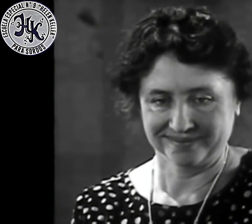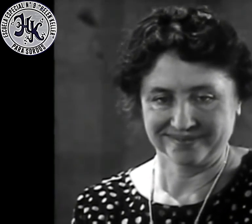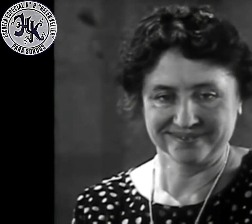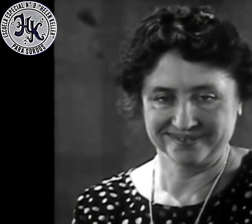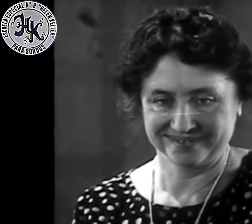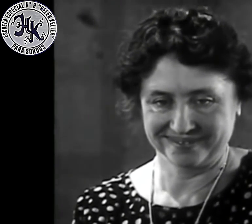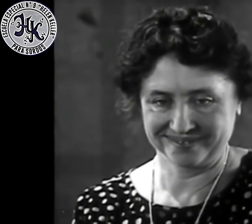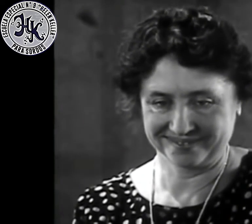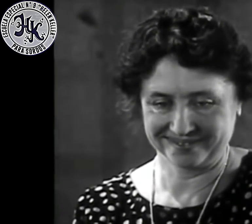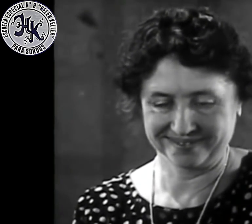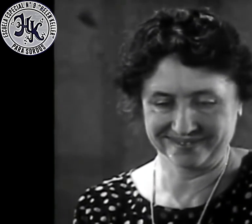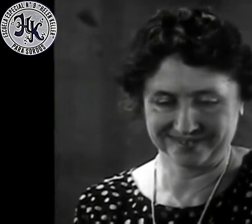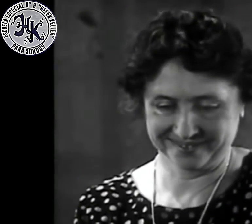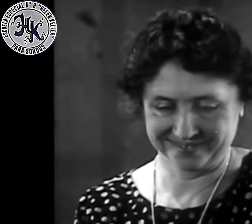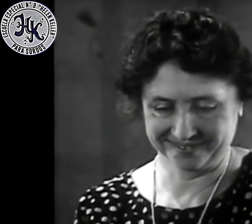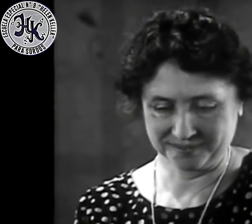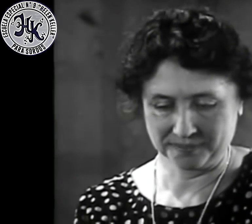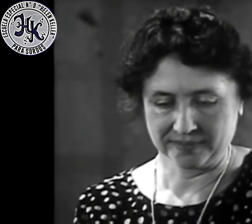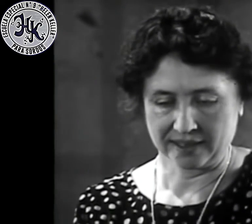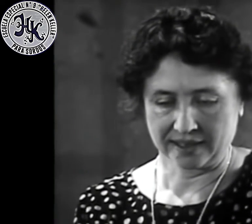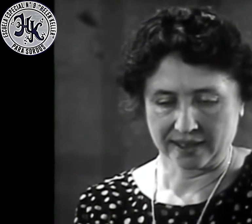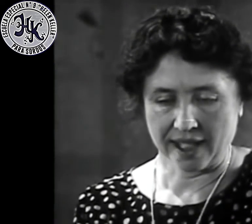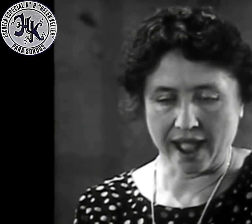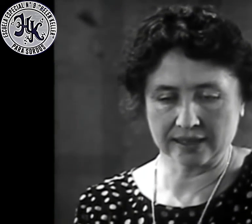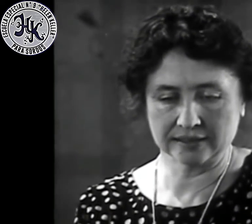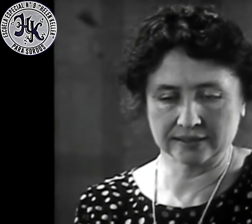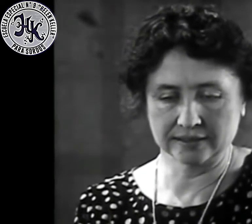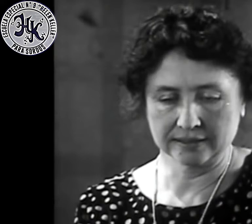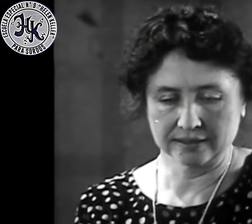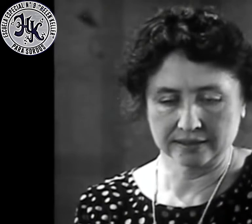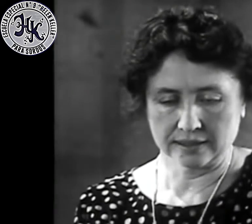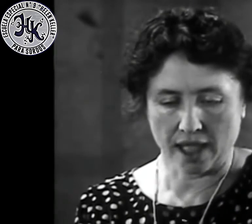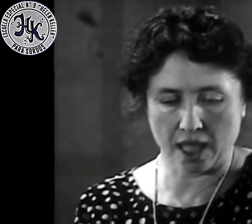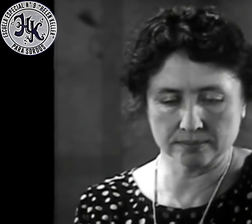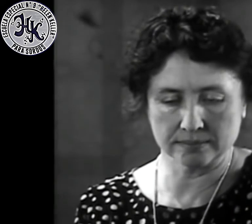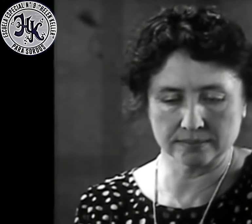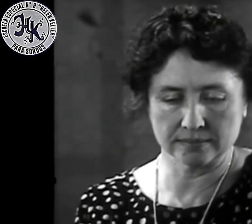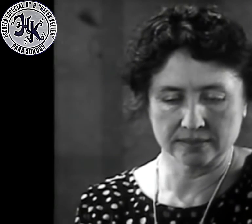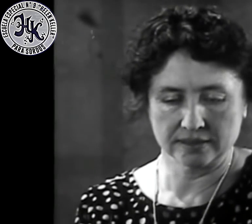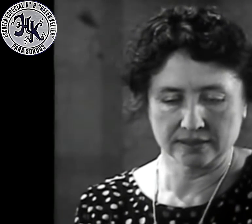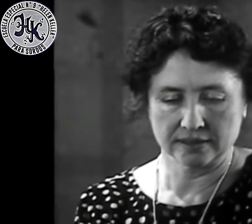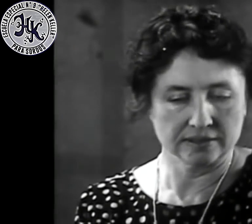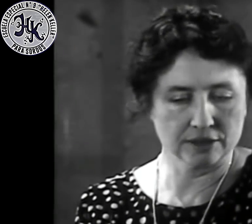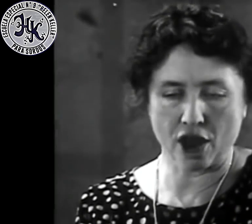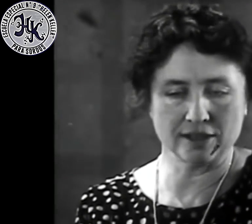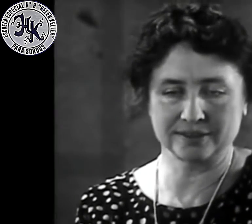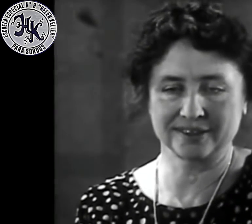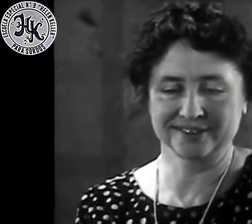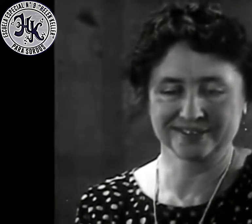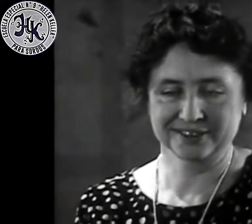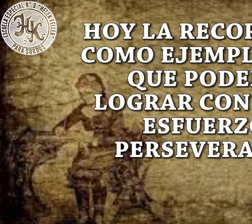decir, palabra por palabra, yo no soy Buda ahora.